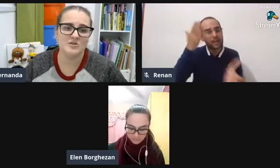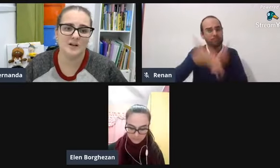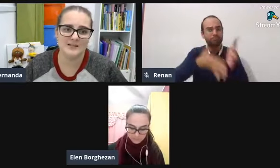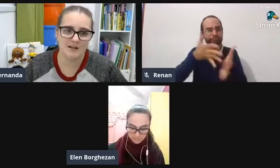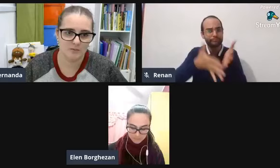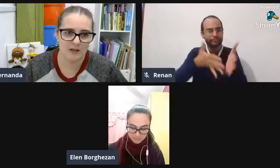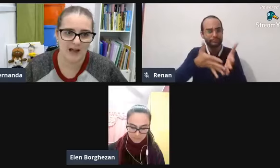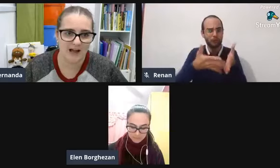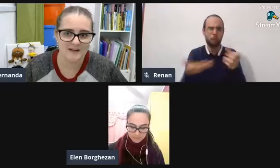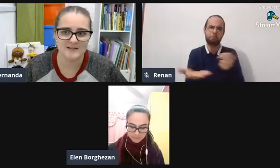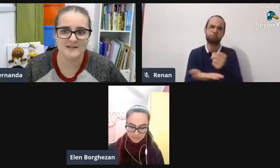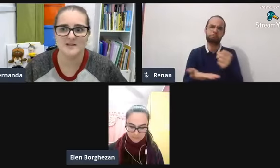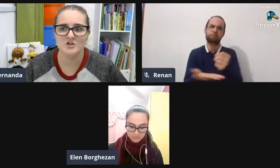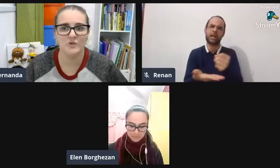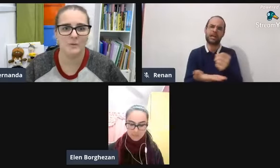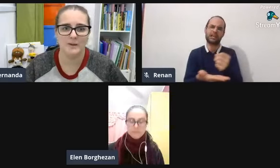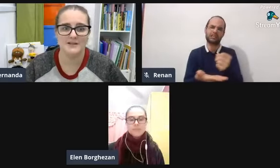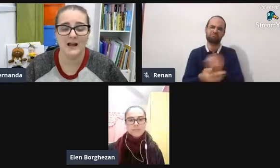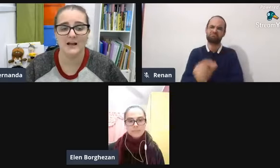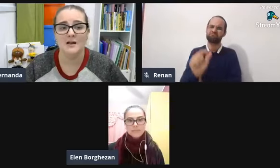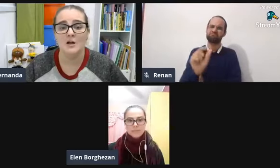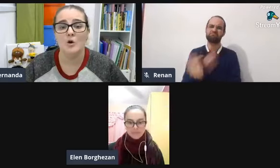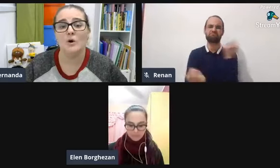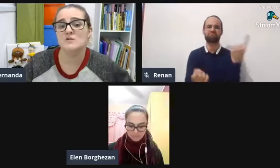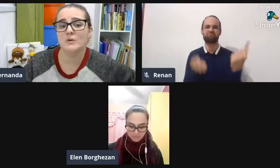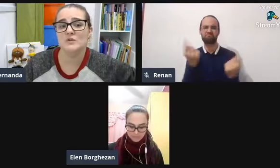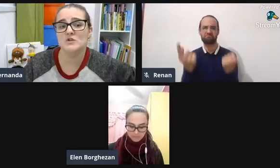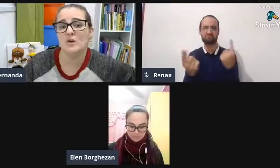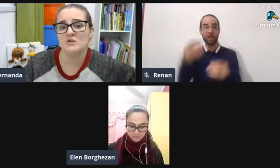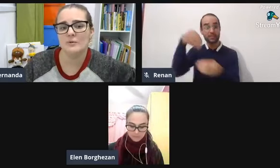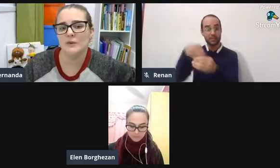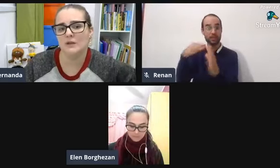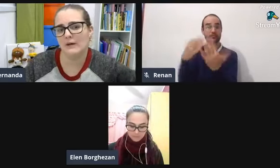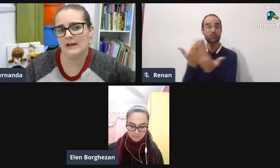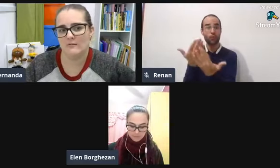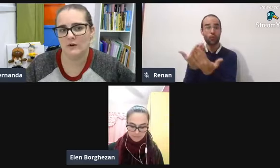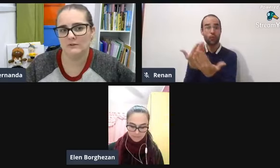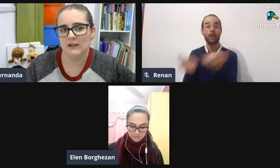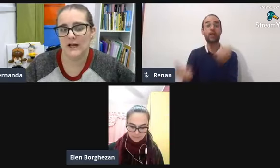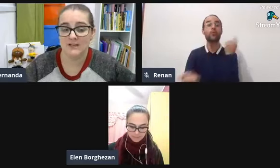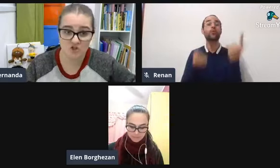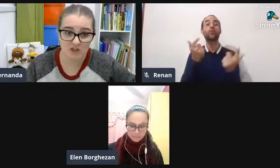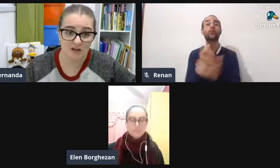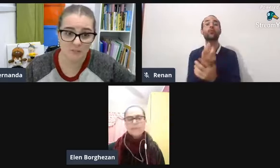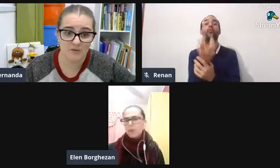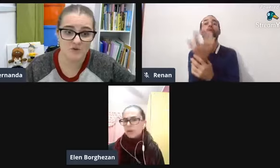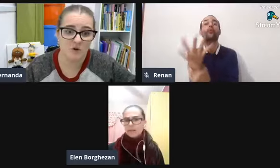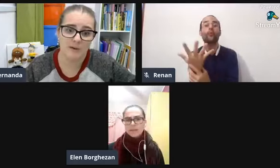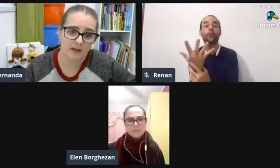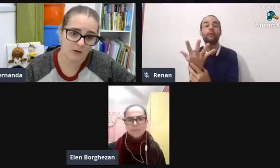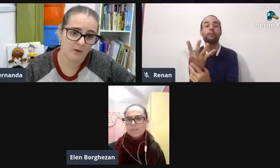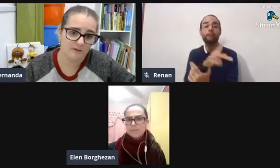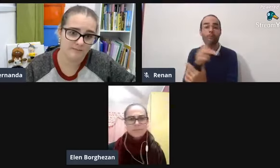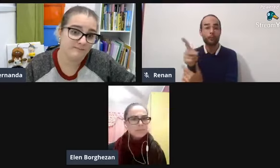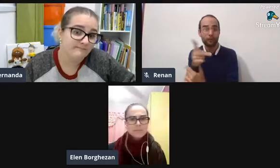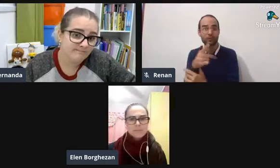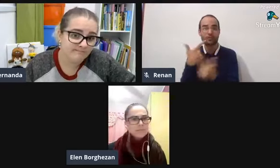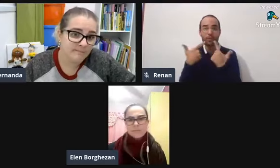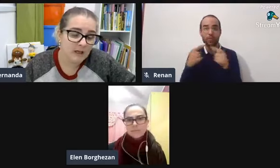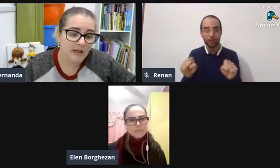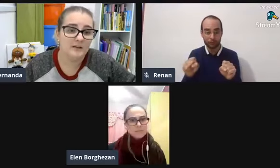escolas, nas escolas regulares, se a gente for pensar, quantos professores dominam a língua? A gente tem professor